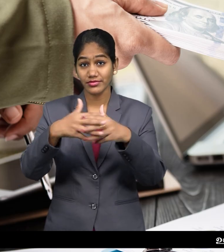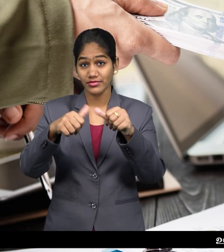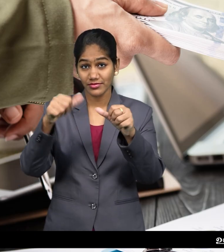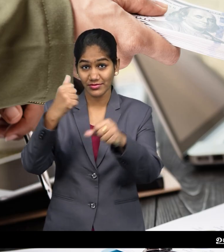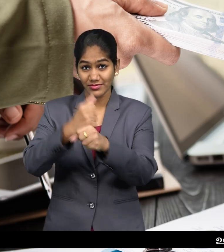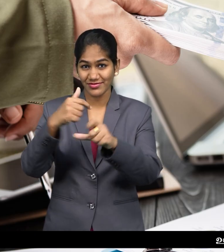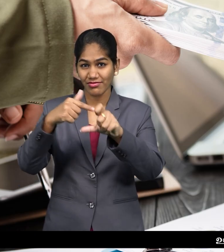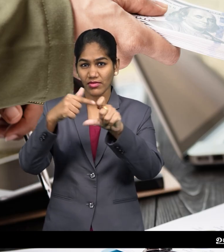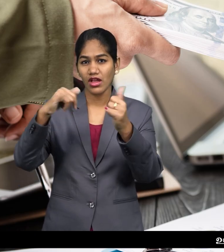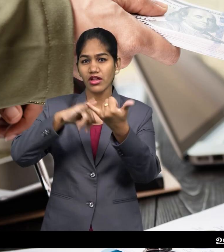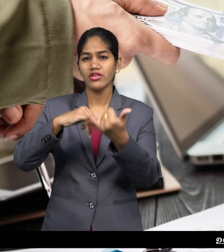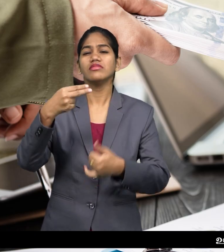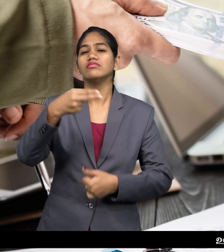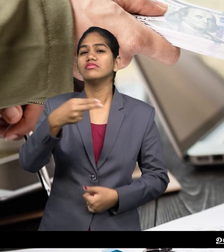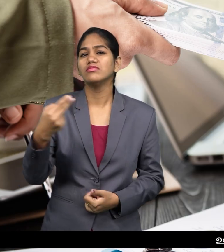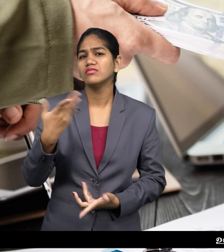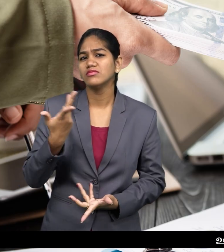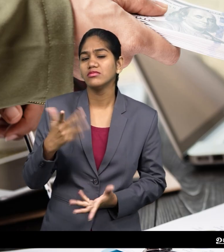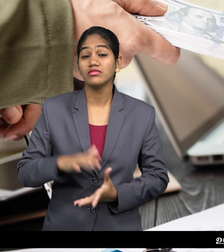ஊதியங்கள்,